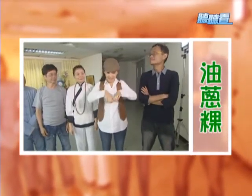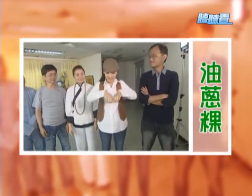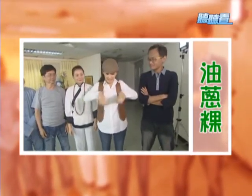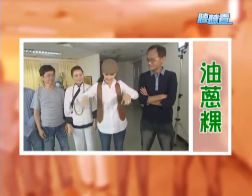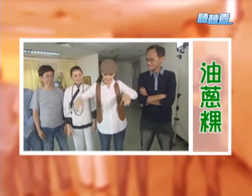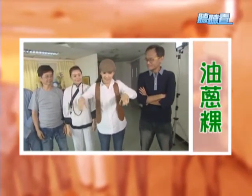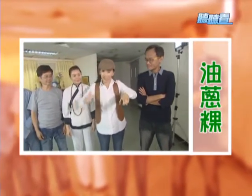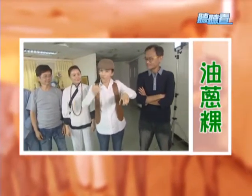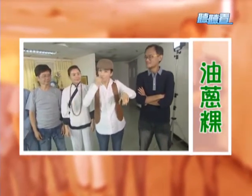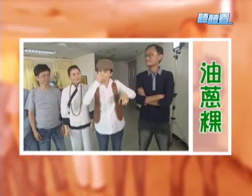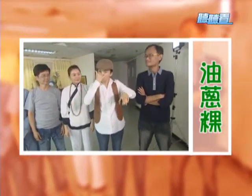油葱